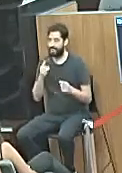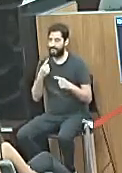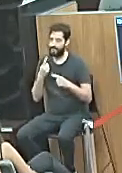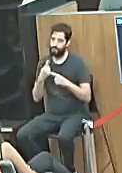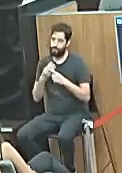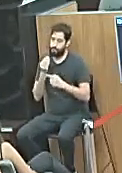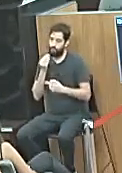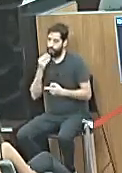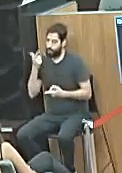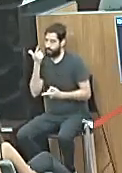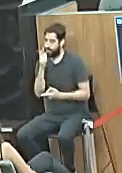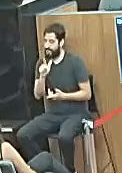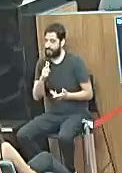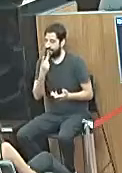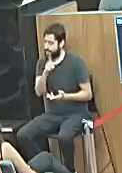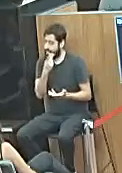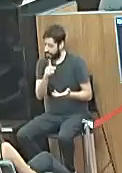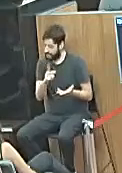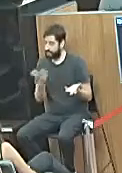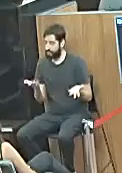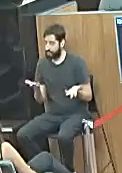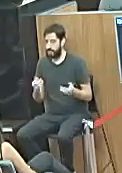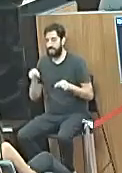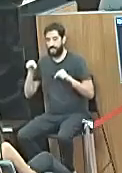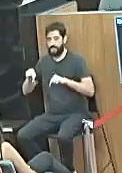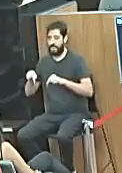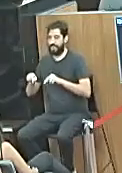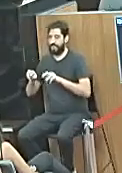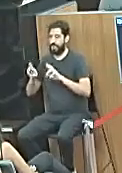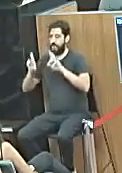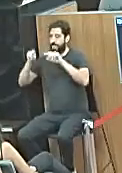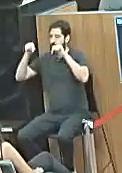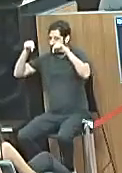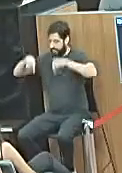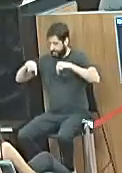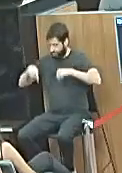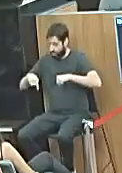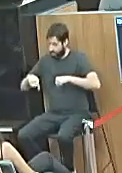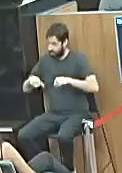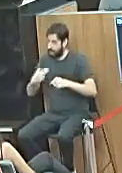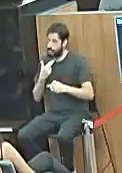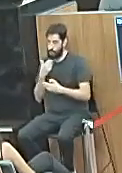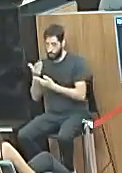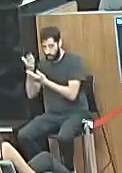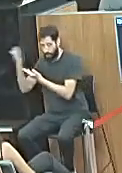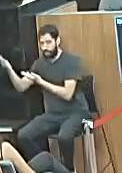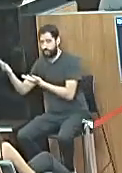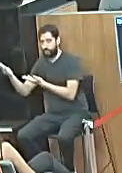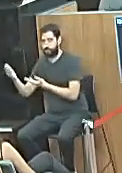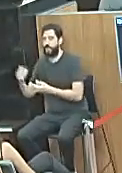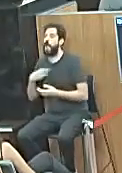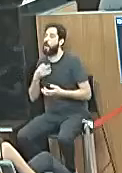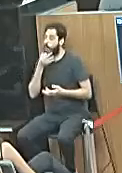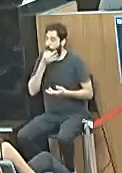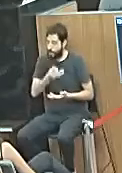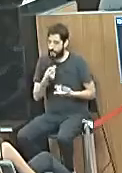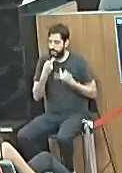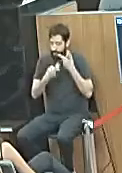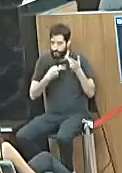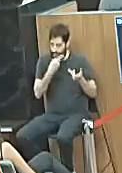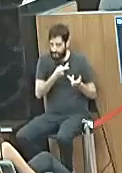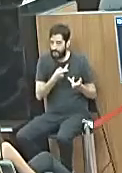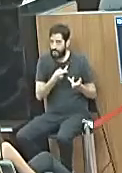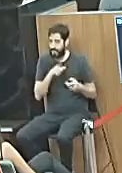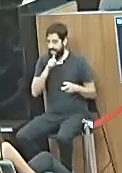ele estava aqui ontem como líder de bancada tinha que estar aqui ao chegar eu comentei com ele e ele sabe como é a participação popular nessas